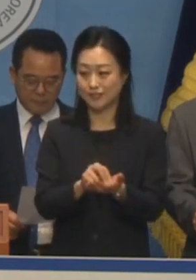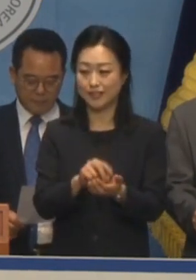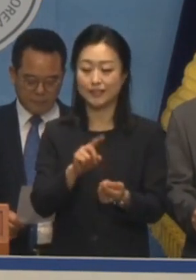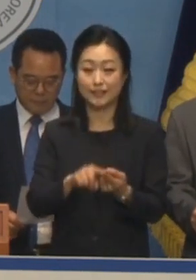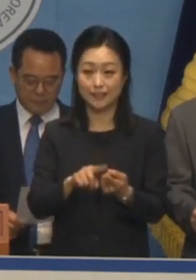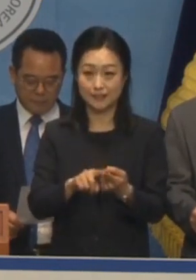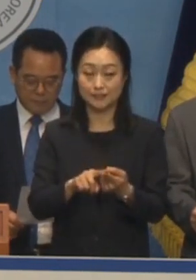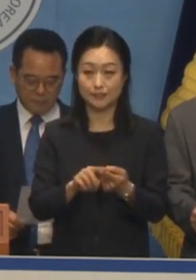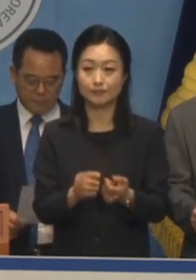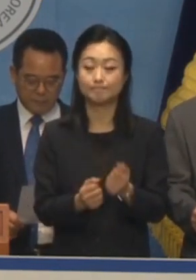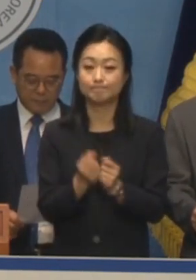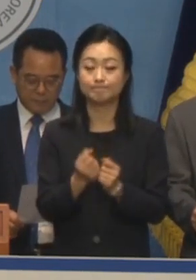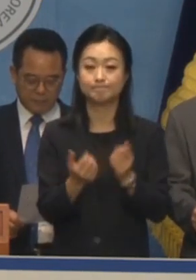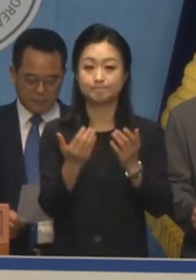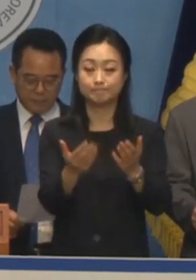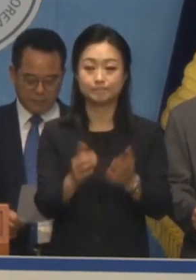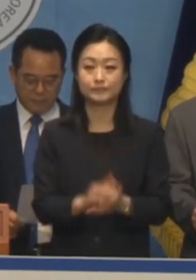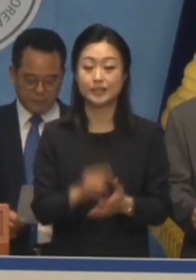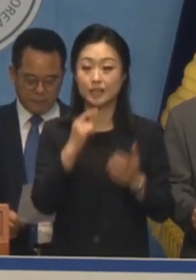하겠습니다.